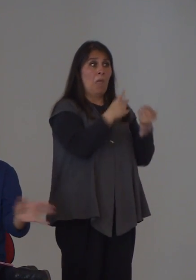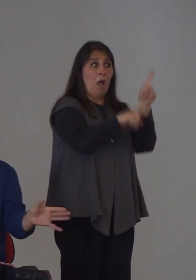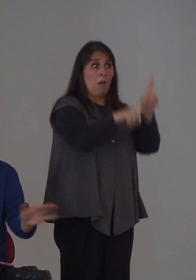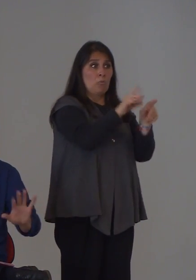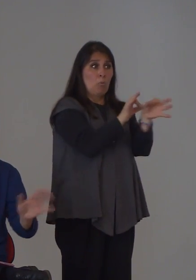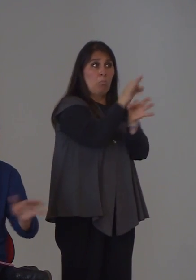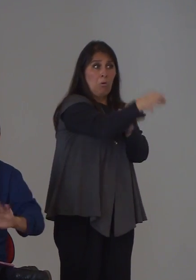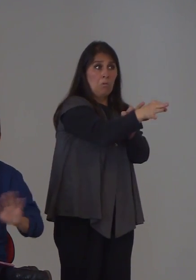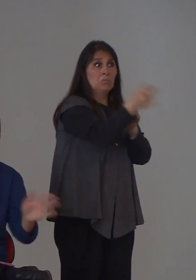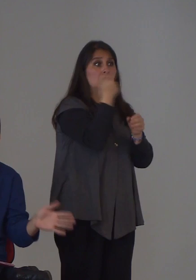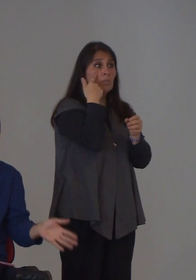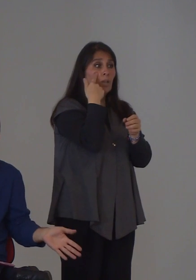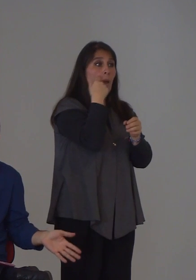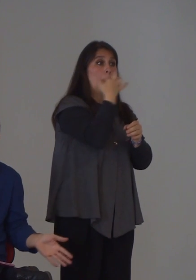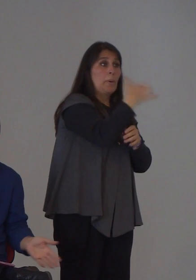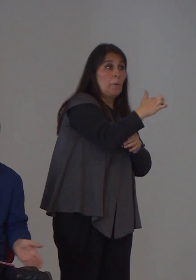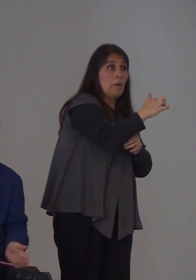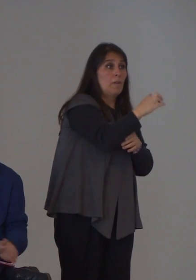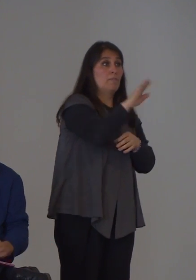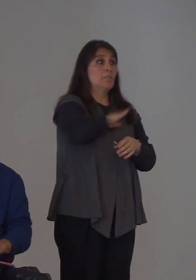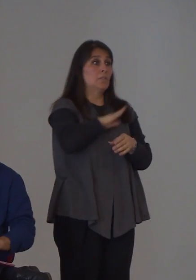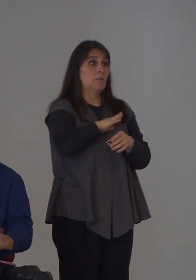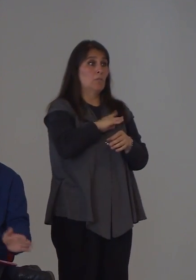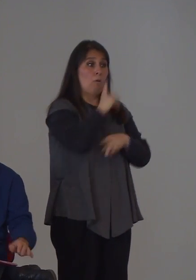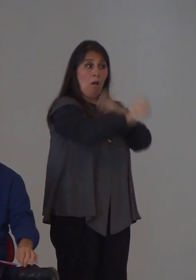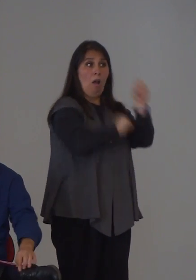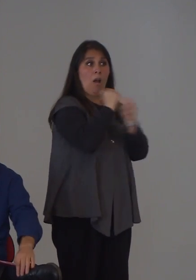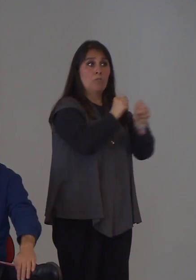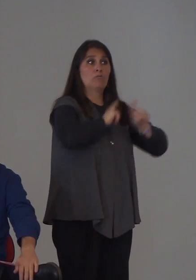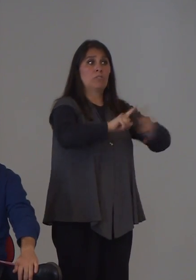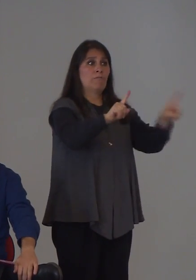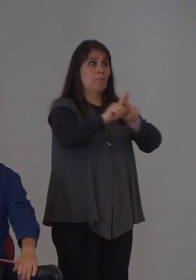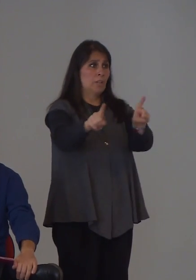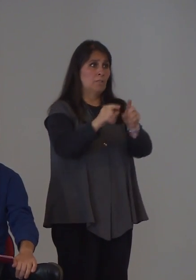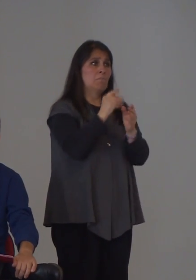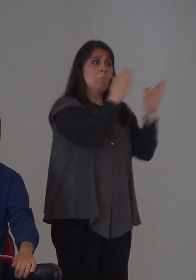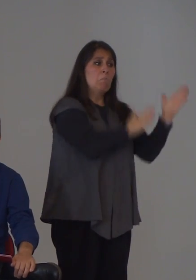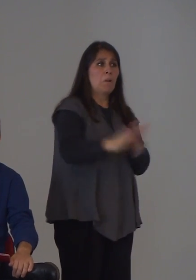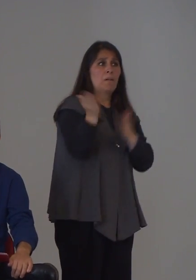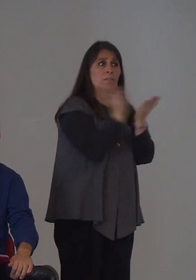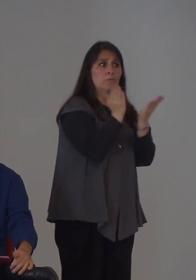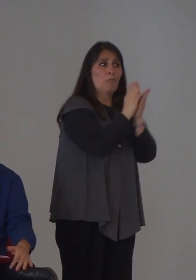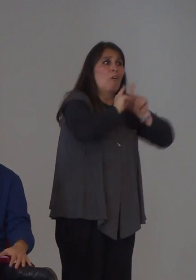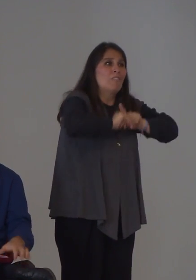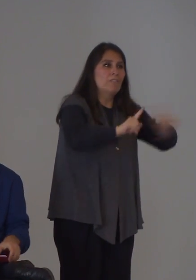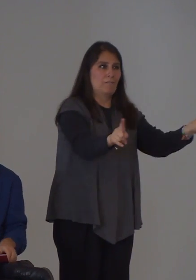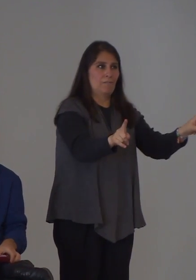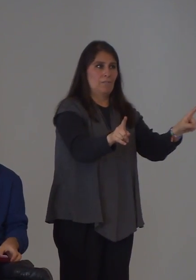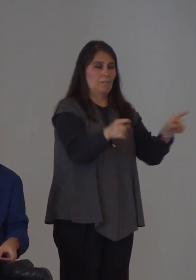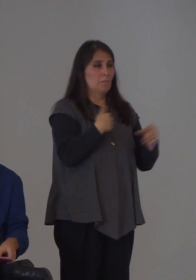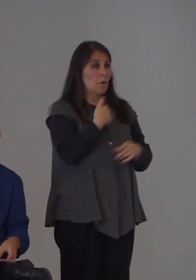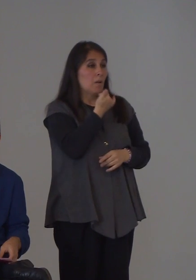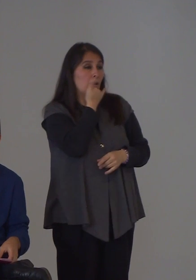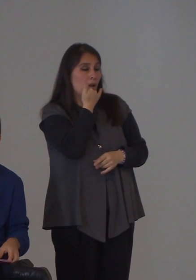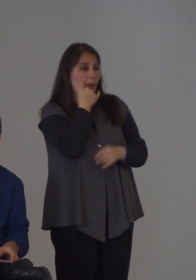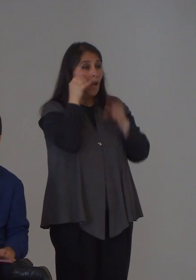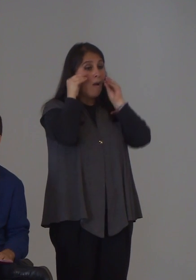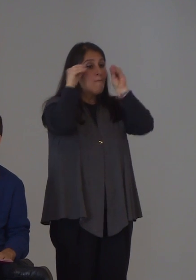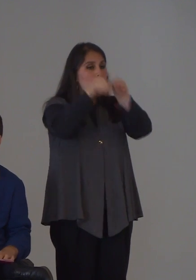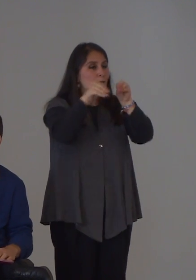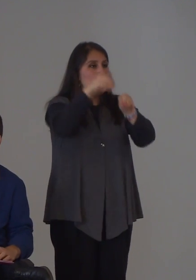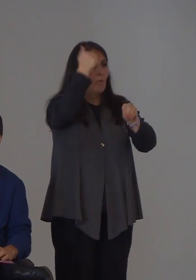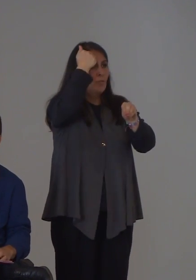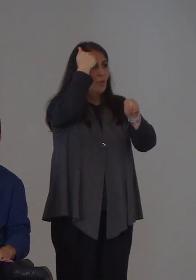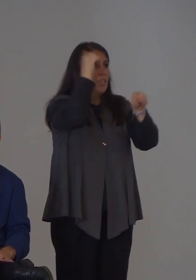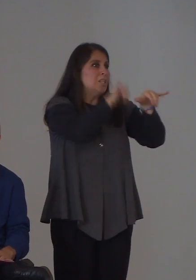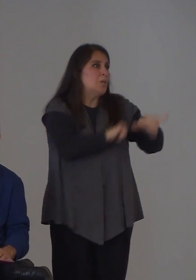la secundaria duran una diferente cantidad de años, con distintos años de estudio, pero la formación docente es lo único que está unificado a